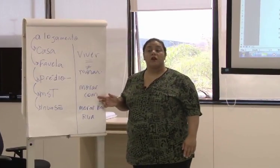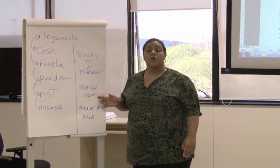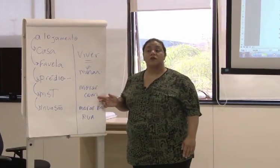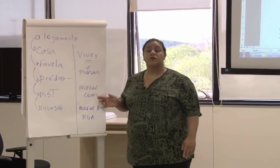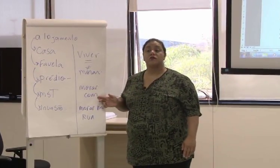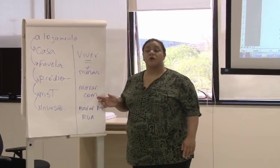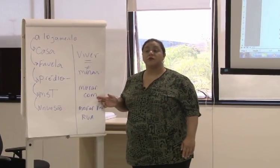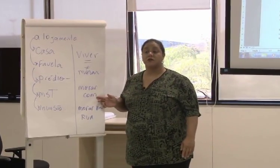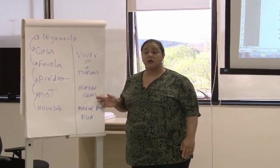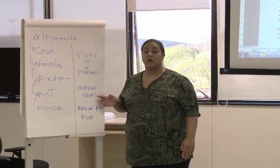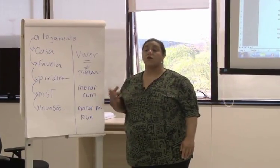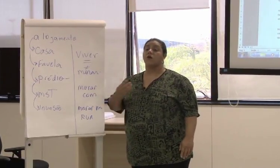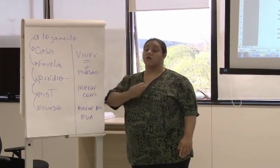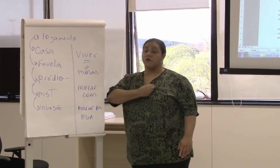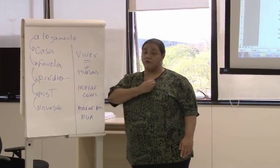Quais são as formas que eu tenho?